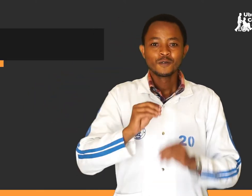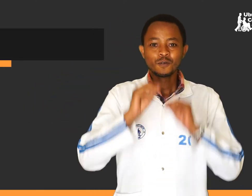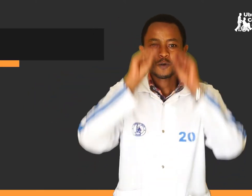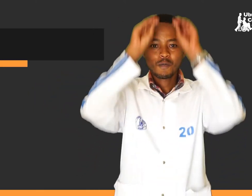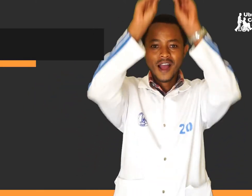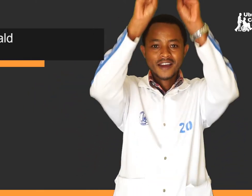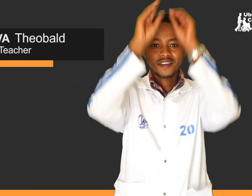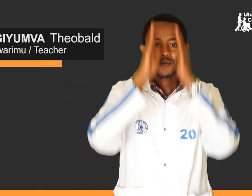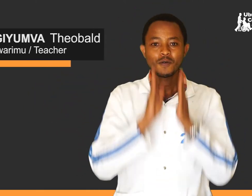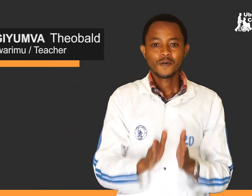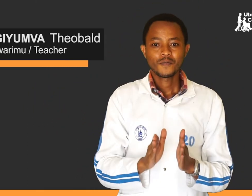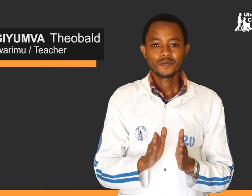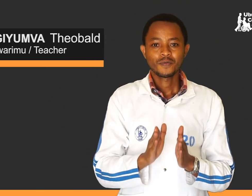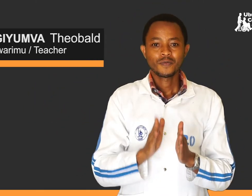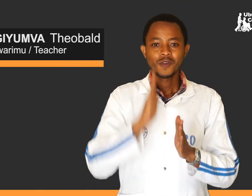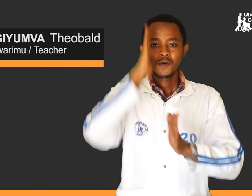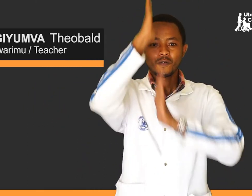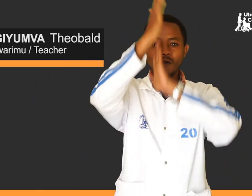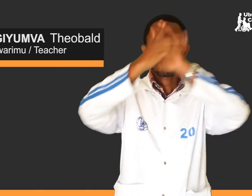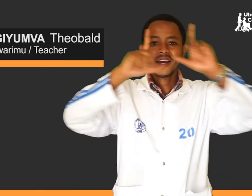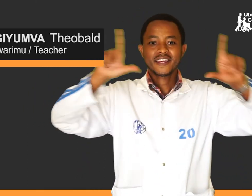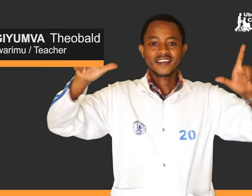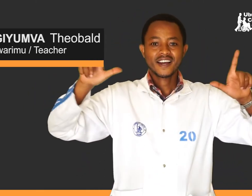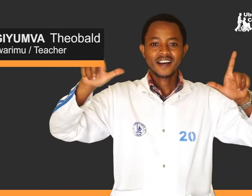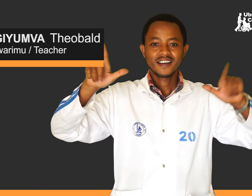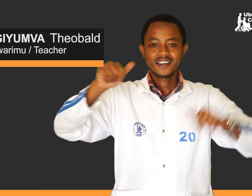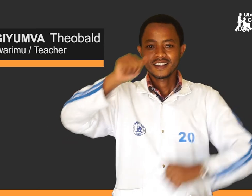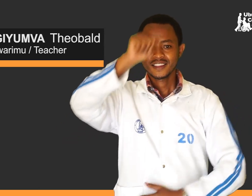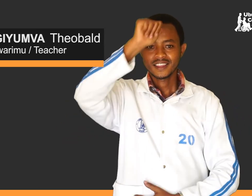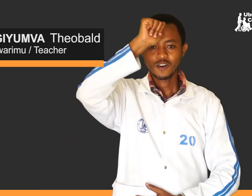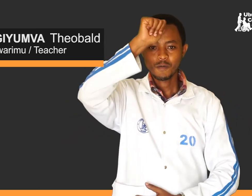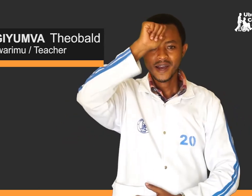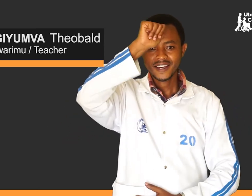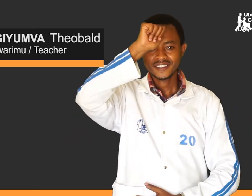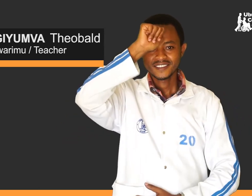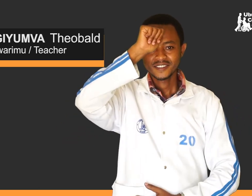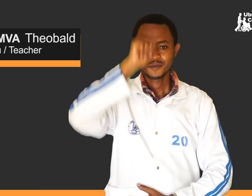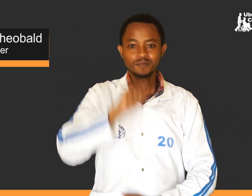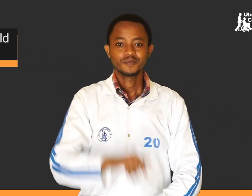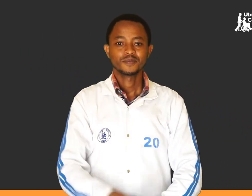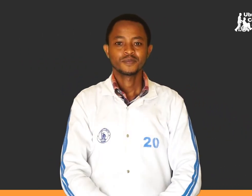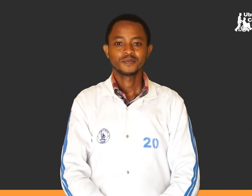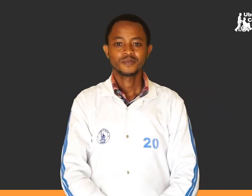ndi umwarimu w'amarenga Theobald.